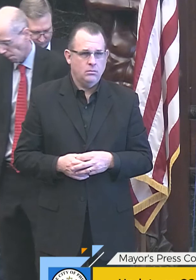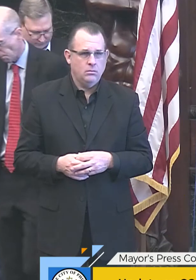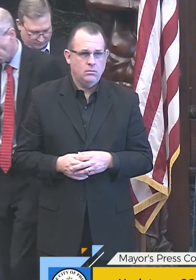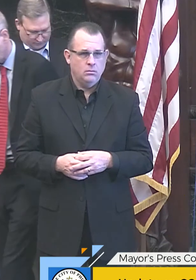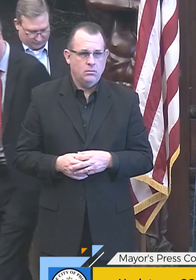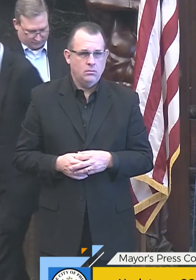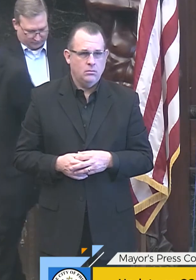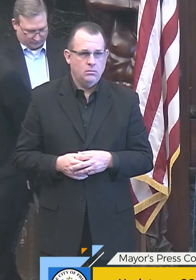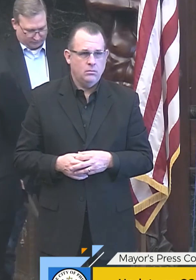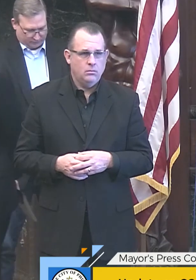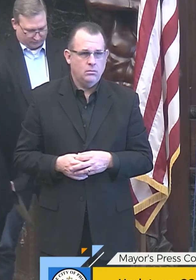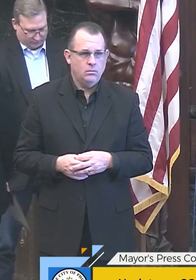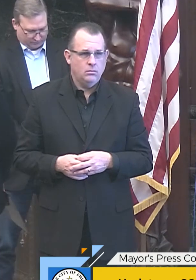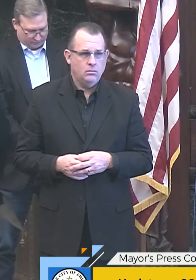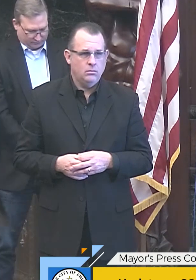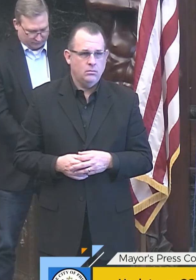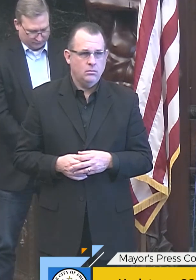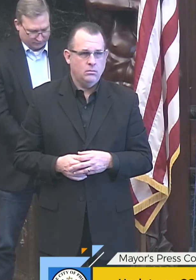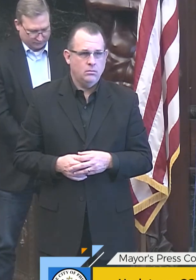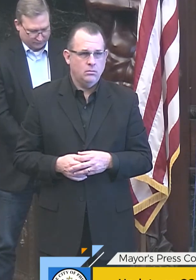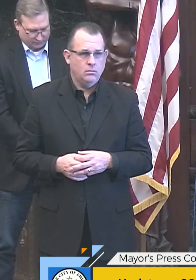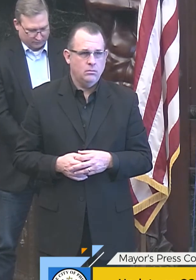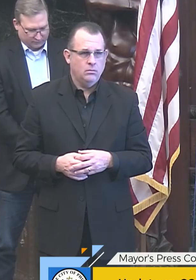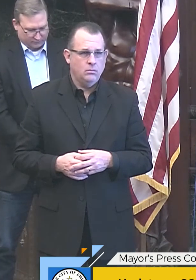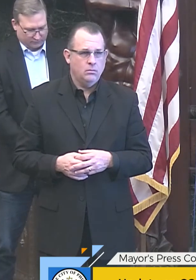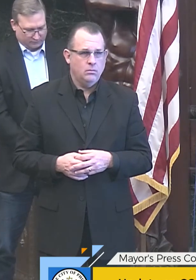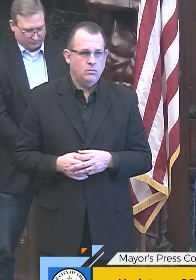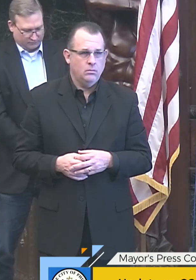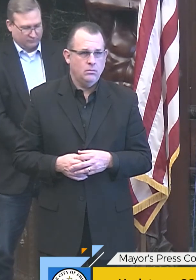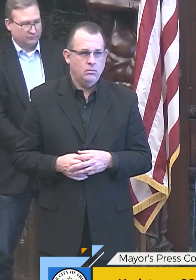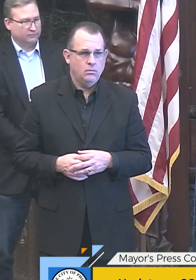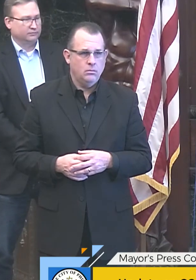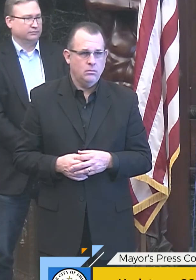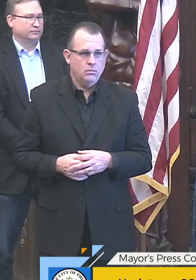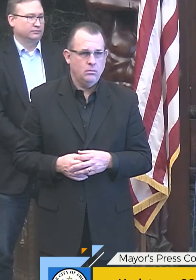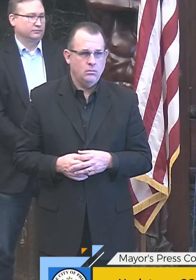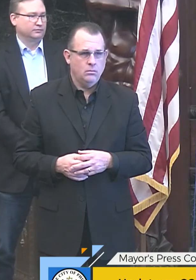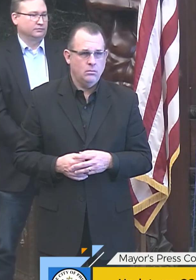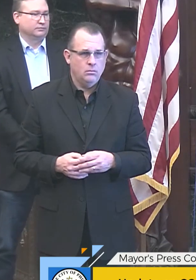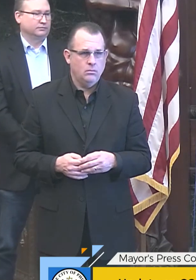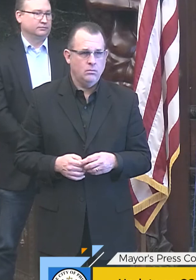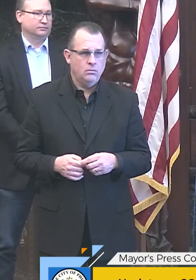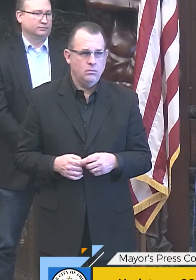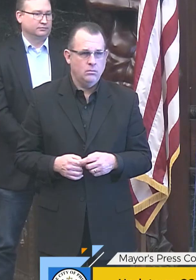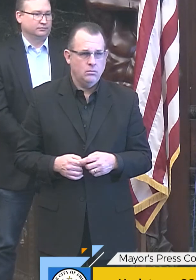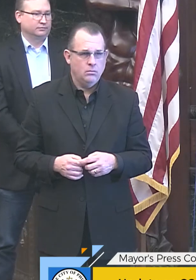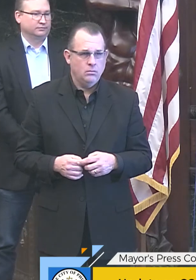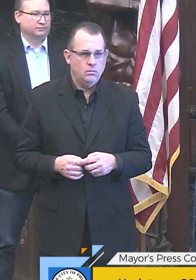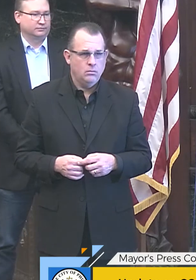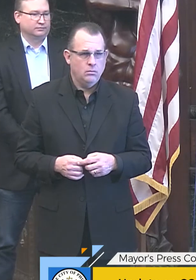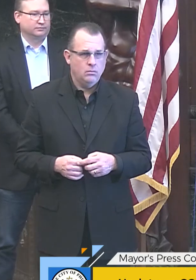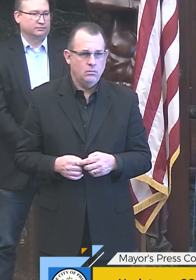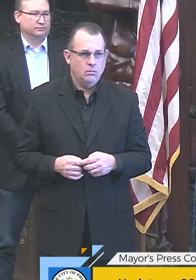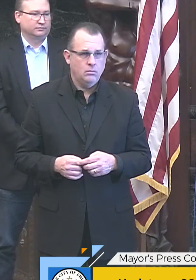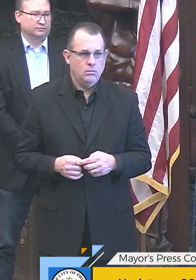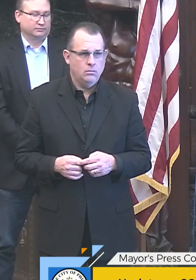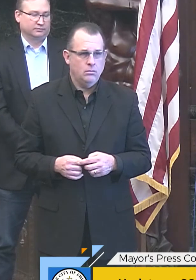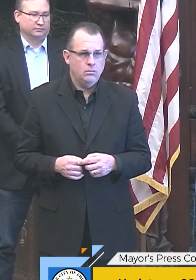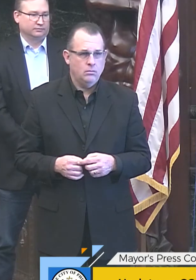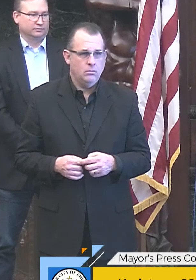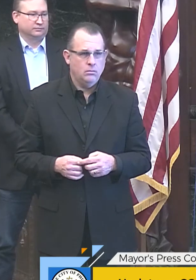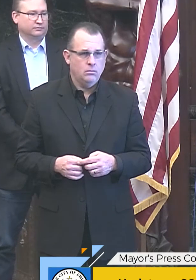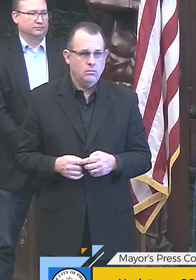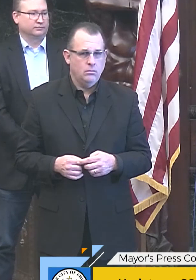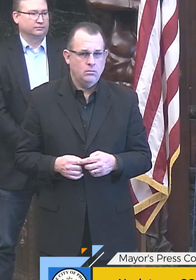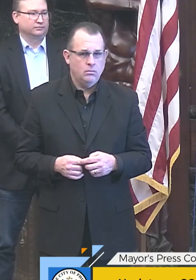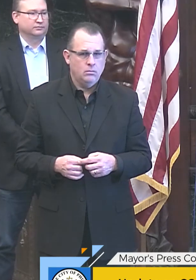válida por este momento. La ciudad no lo puede hacer solamente, tiene que ser un esfuerzo conjunto y hay varias opciones que se están contemplando para poder resolver